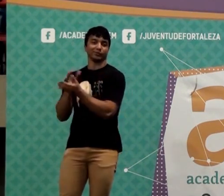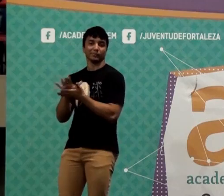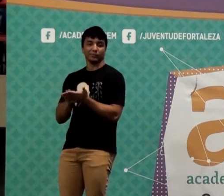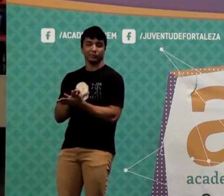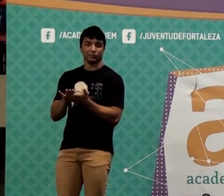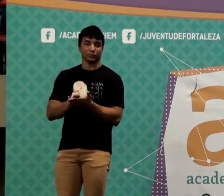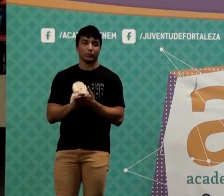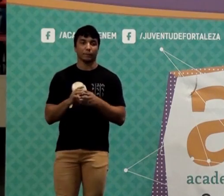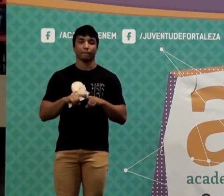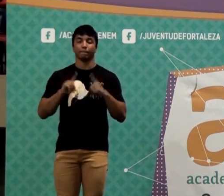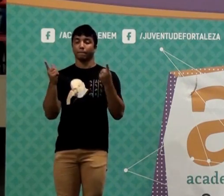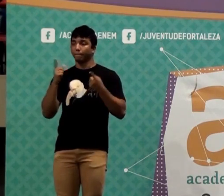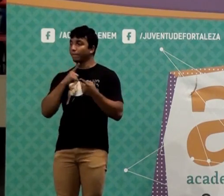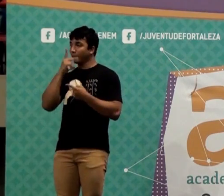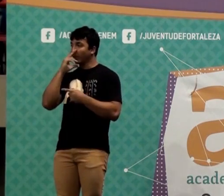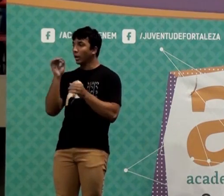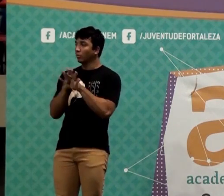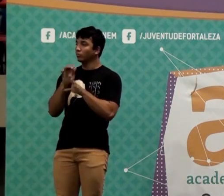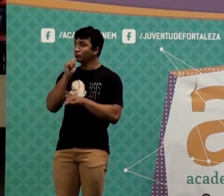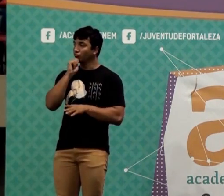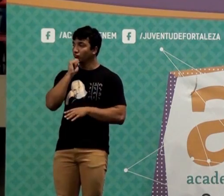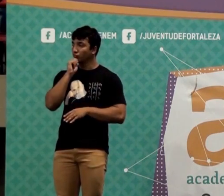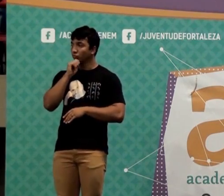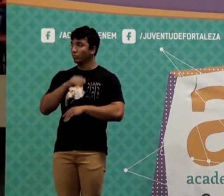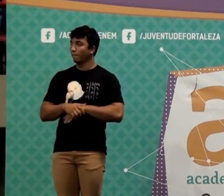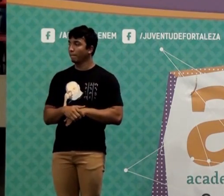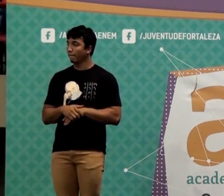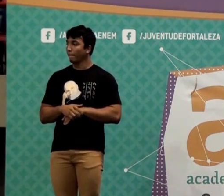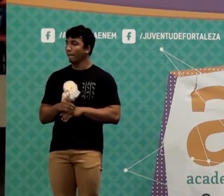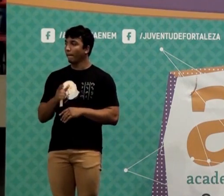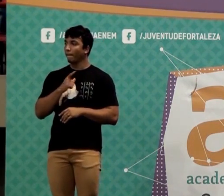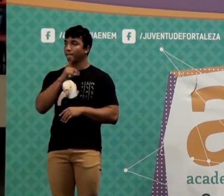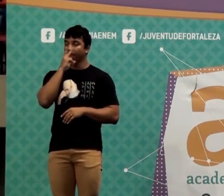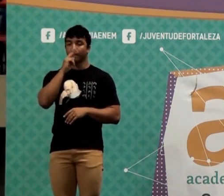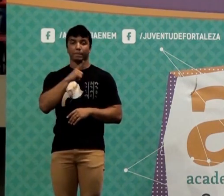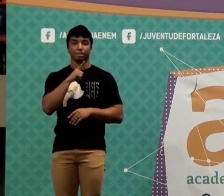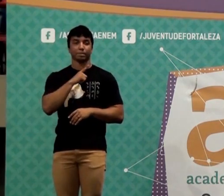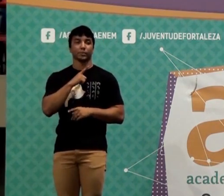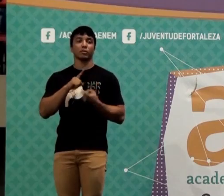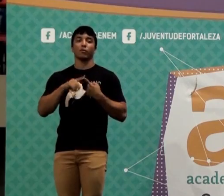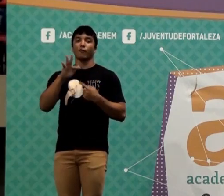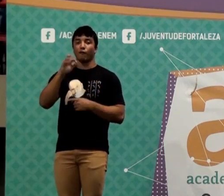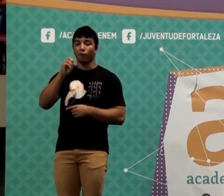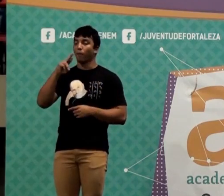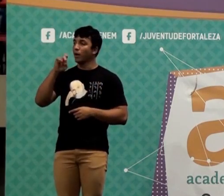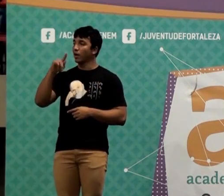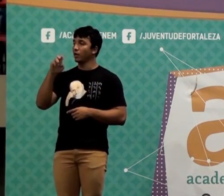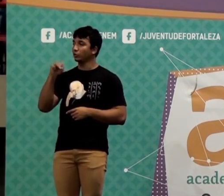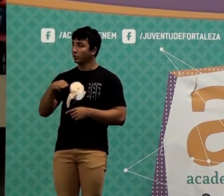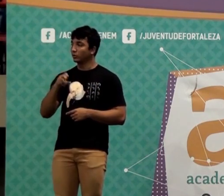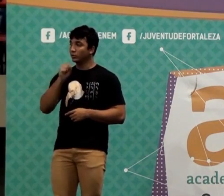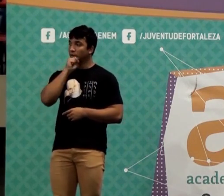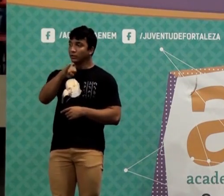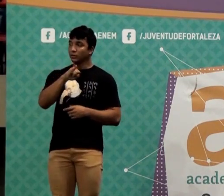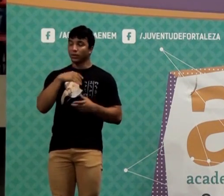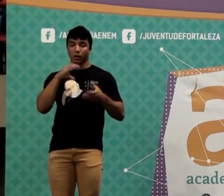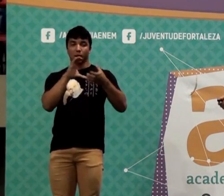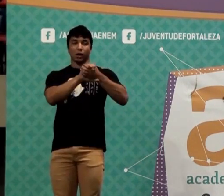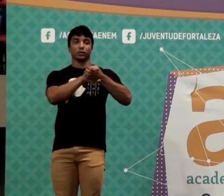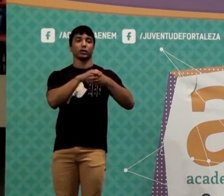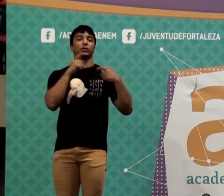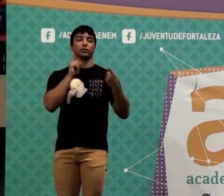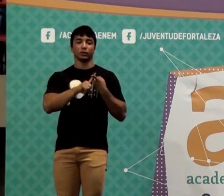for viajar, ou receber uma visita, tu paga uma taxa para ele viajar. Para que eu vou pagar